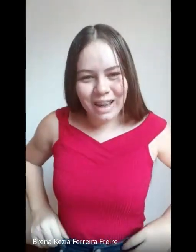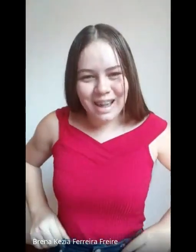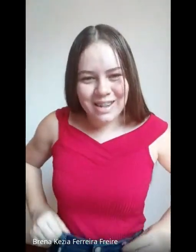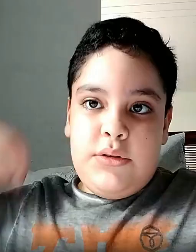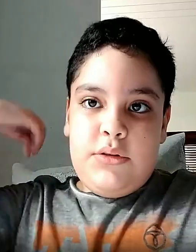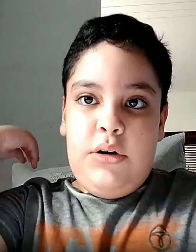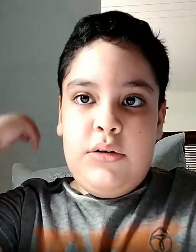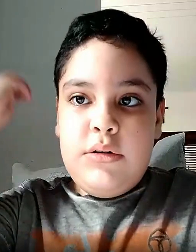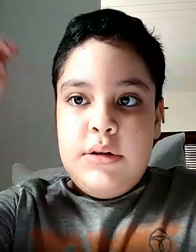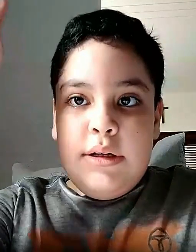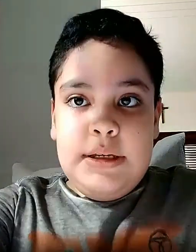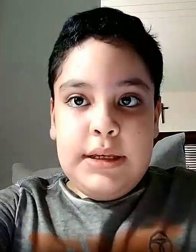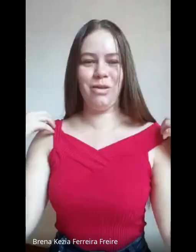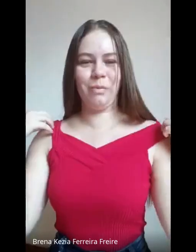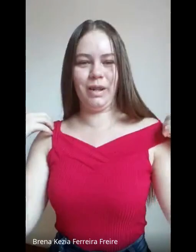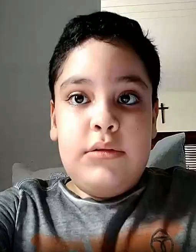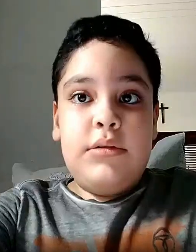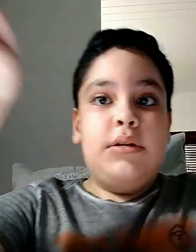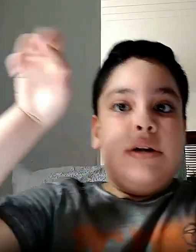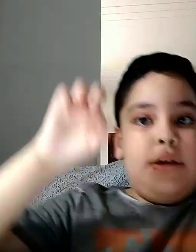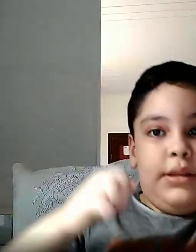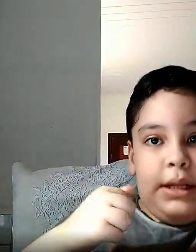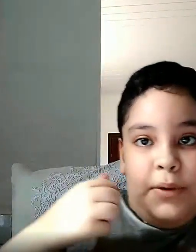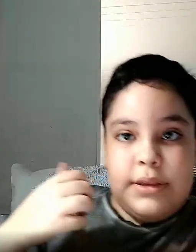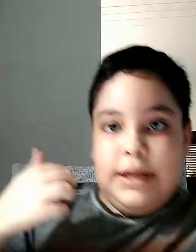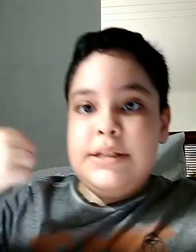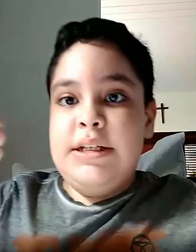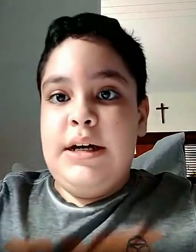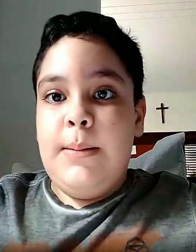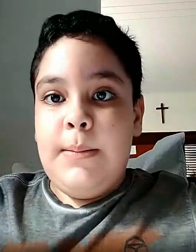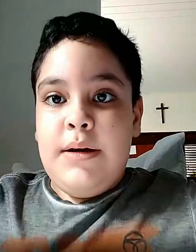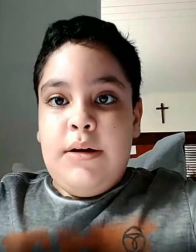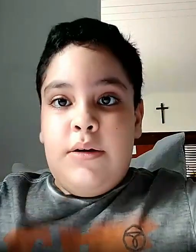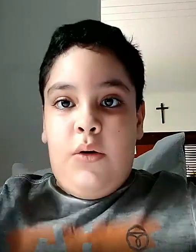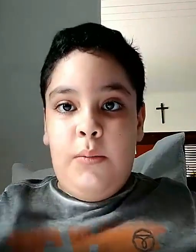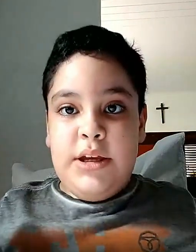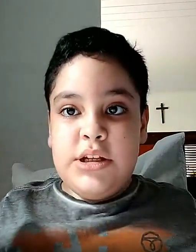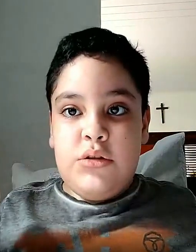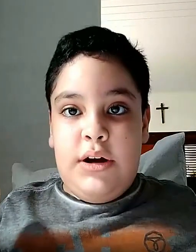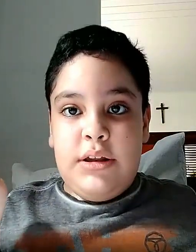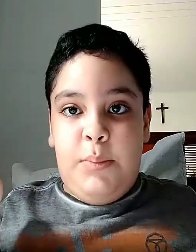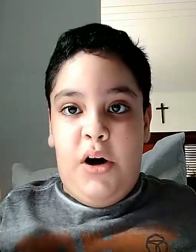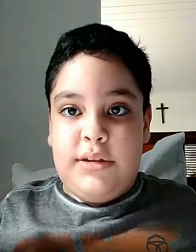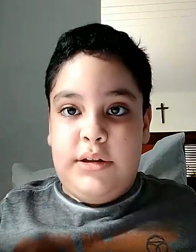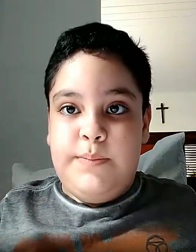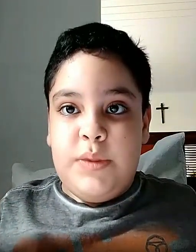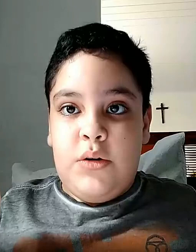isso. perguntou? Sim, Então, João. lá na postagem tinha: comente sua resposta.